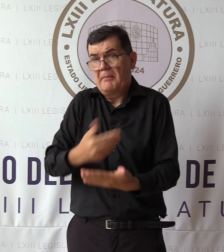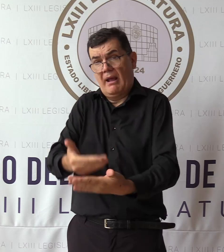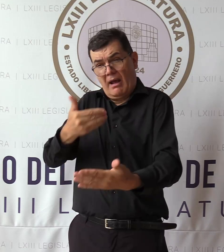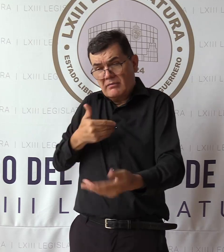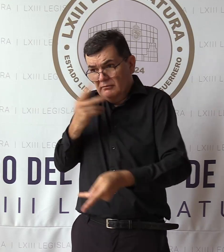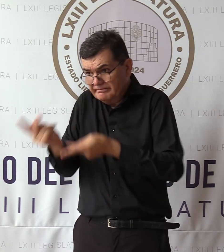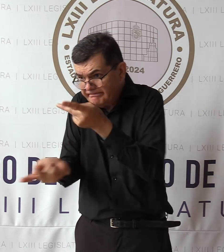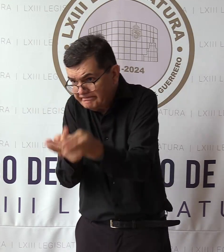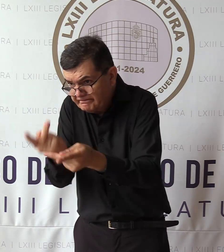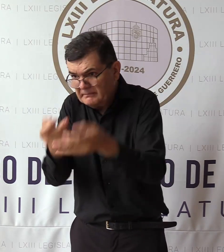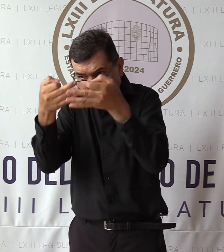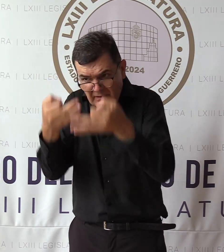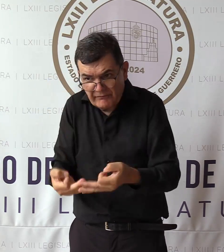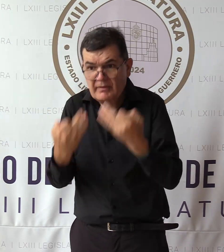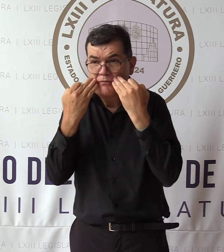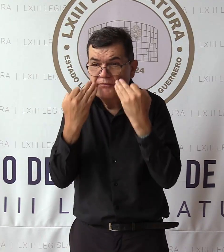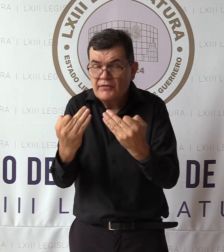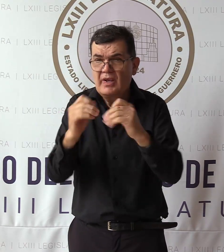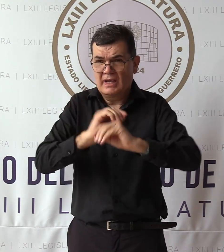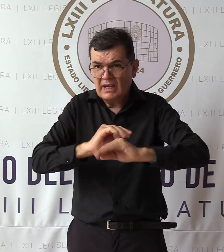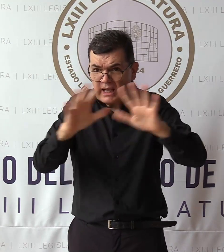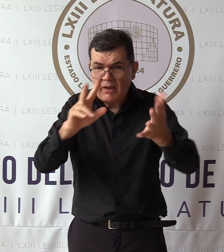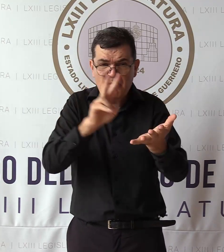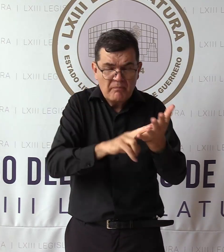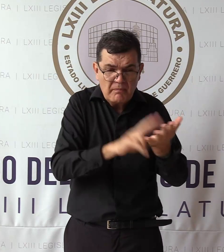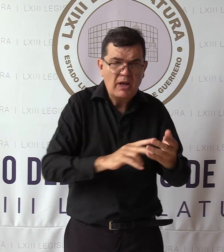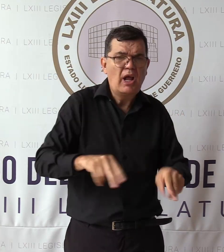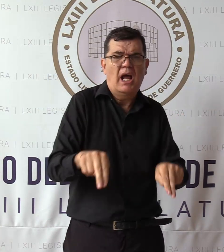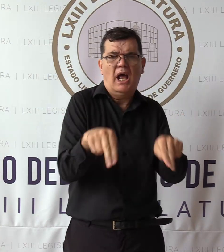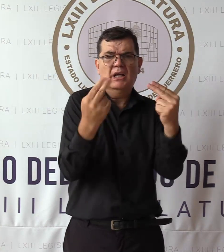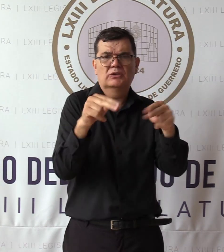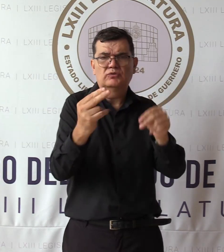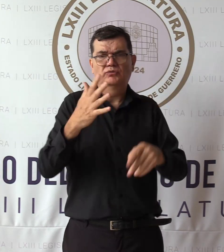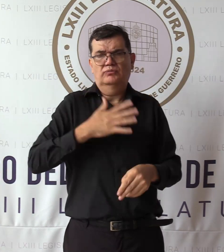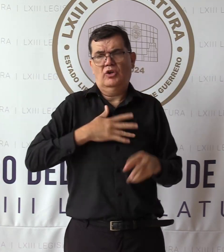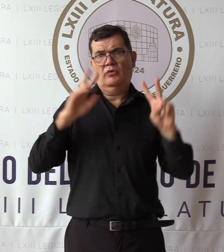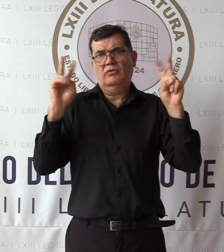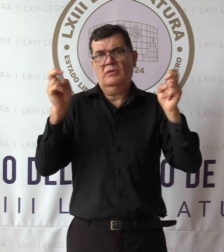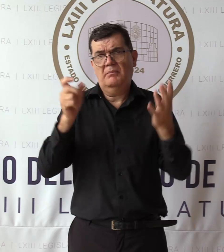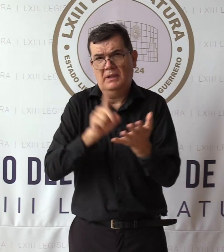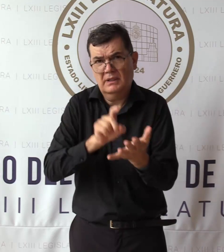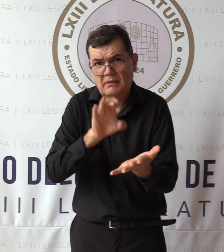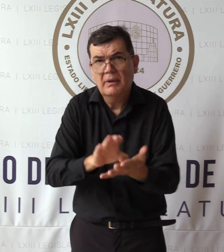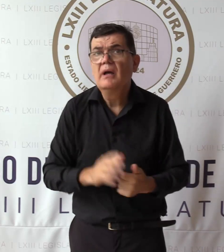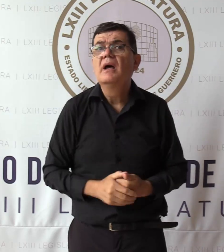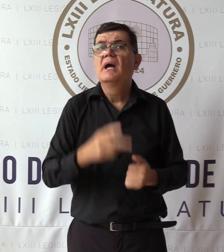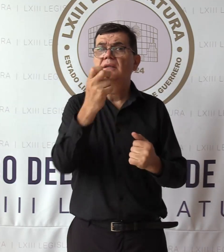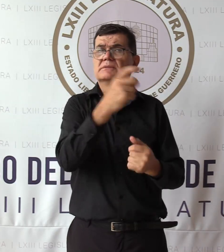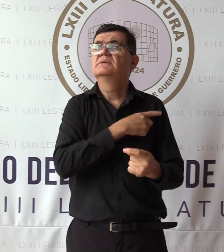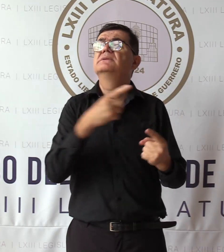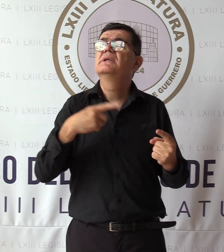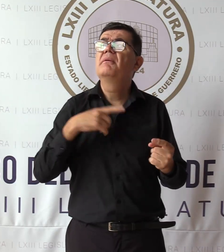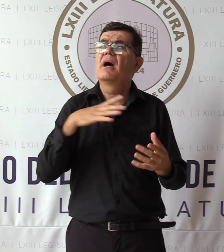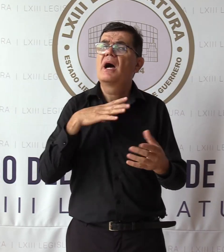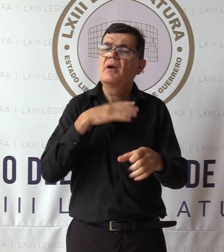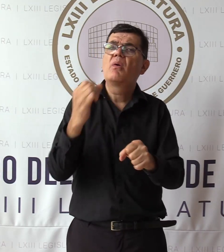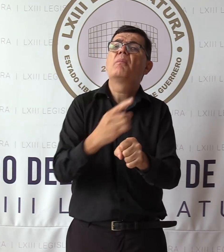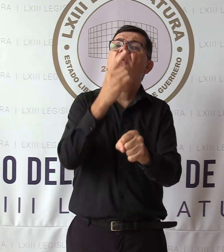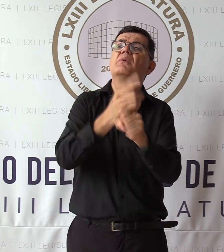efectiva y significativa en todos los asuntos que les incumben. Esto implica que deben tener la oportunidad de expresar sus opiniones,